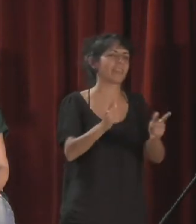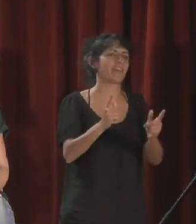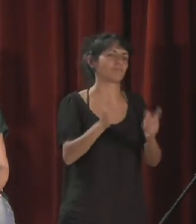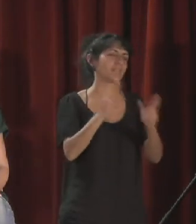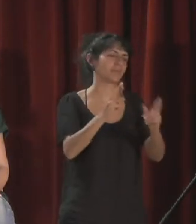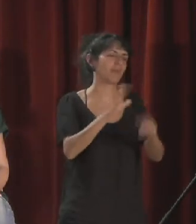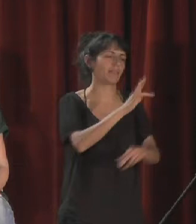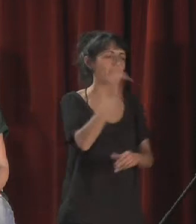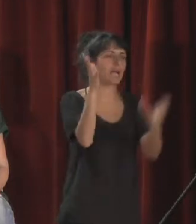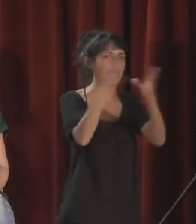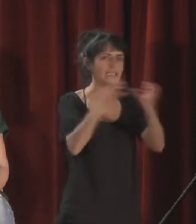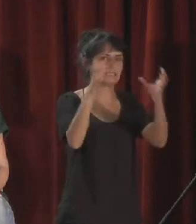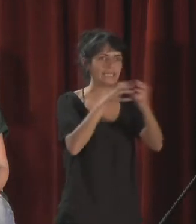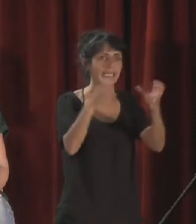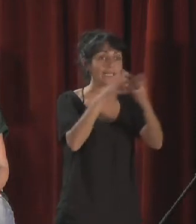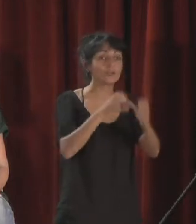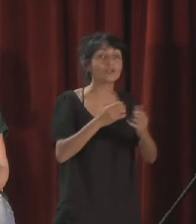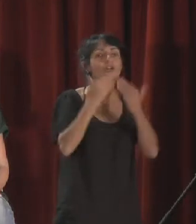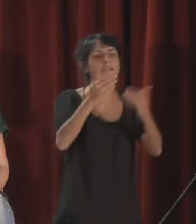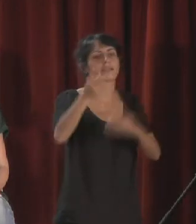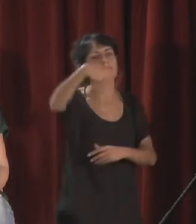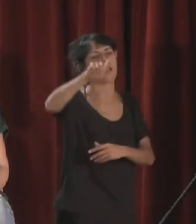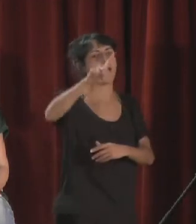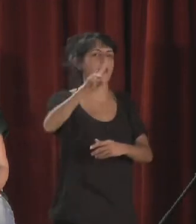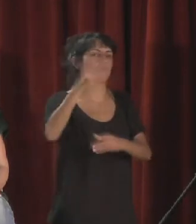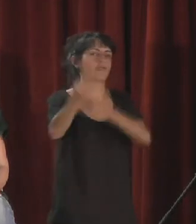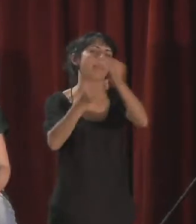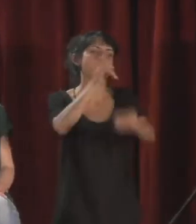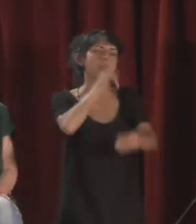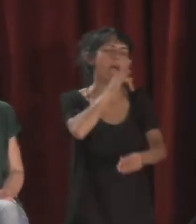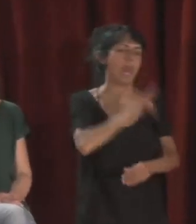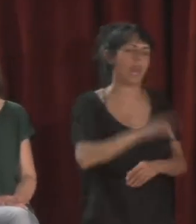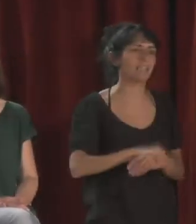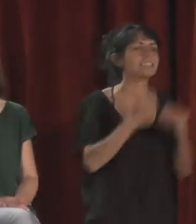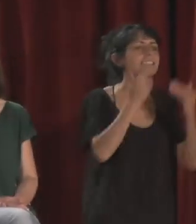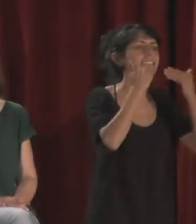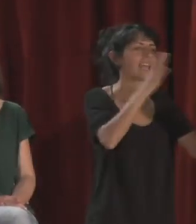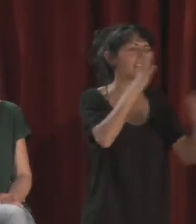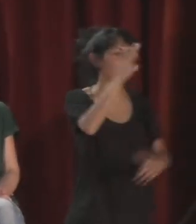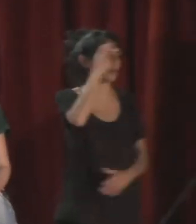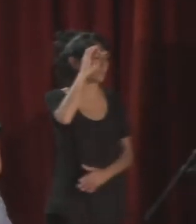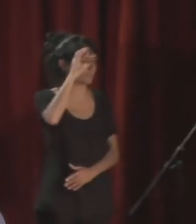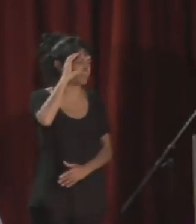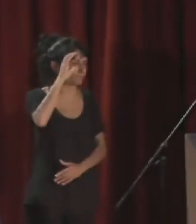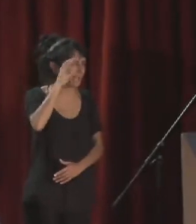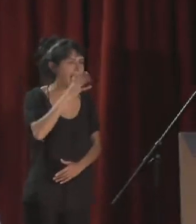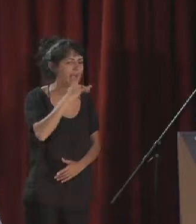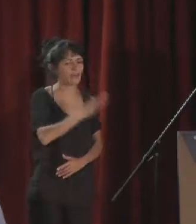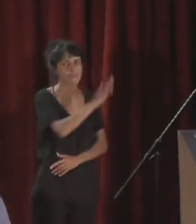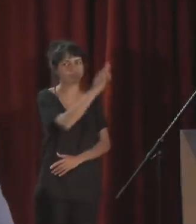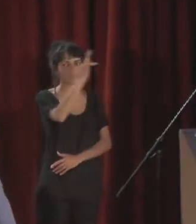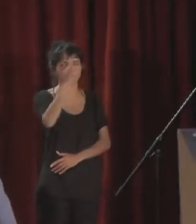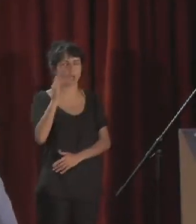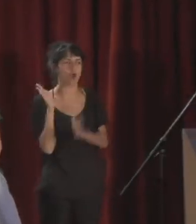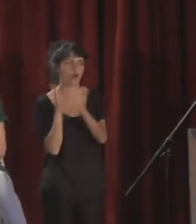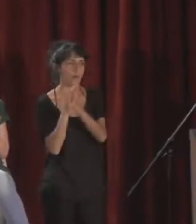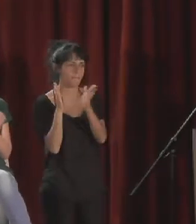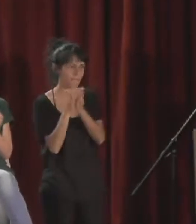xente por culpa das súas desfeitas. Nada máis, moitas gracias pola vosa atención. Vos deixo con compañeiro,